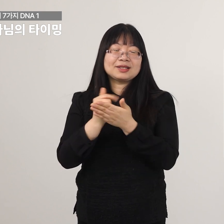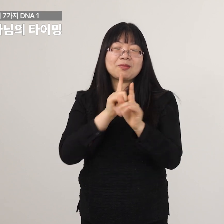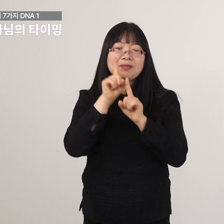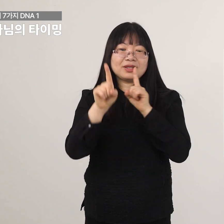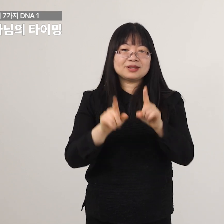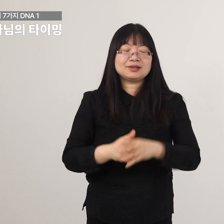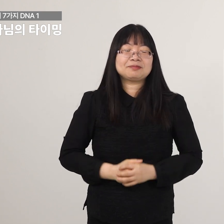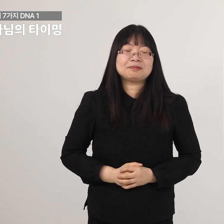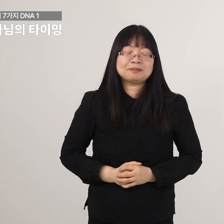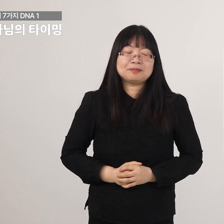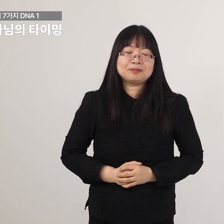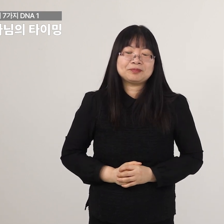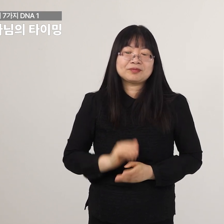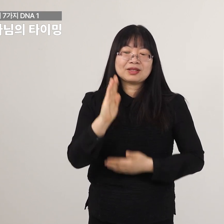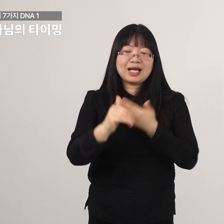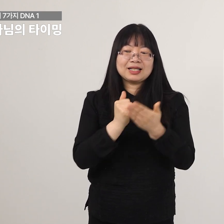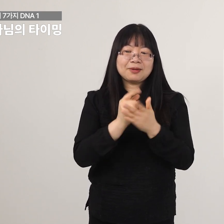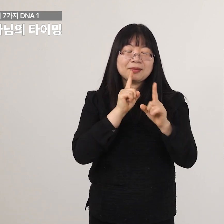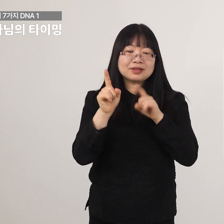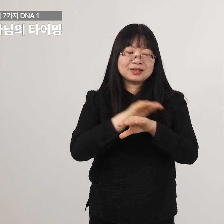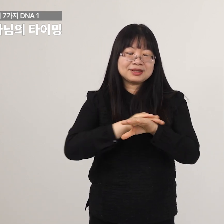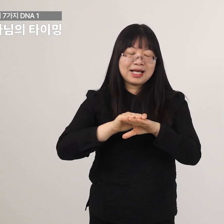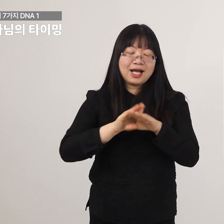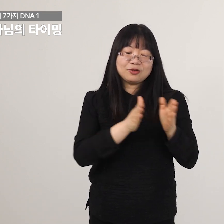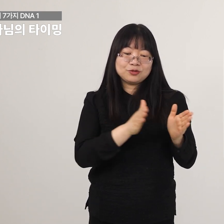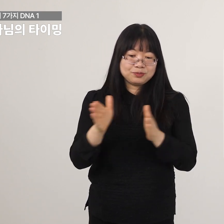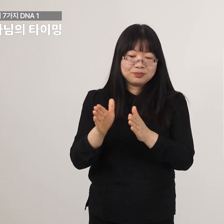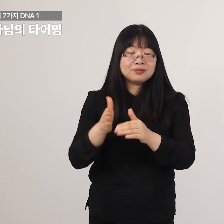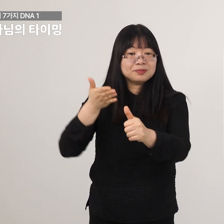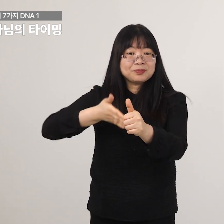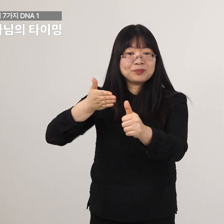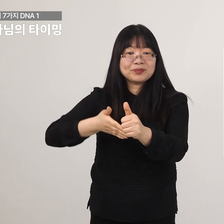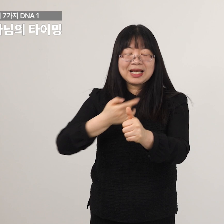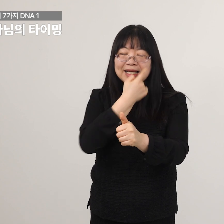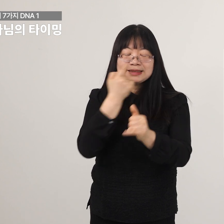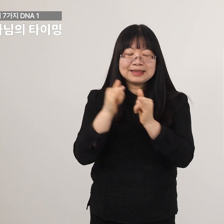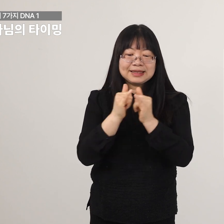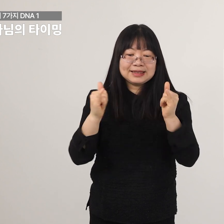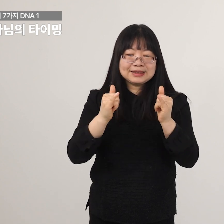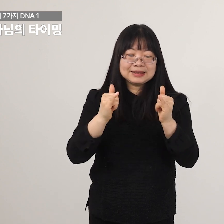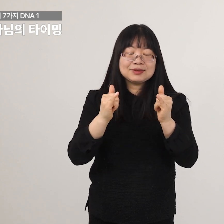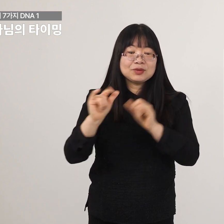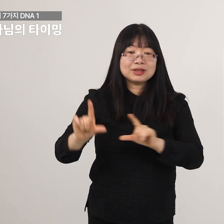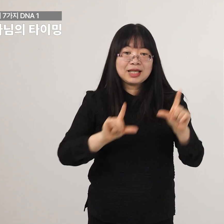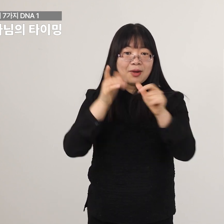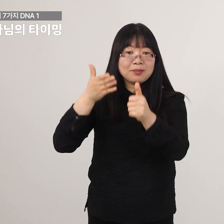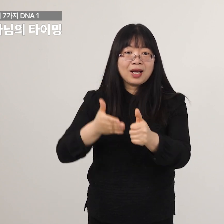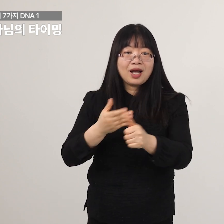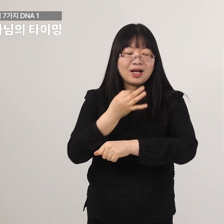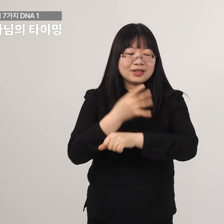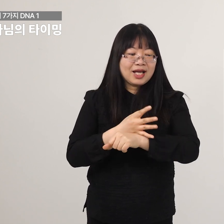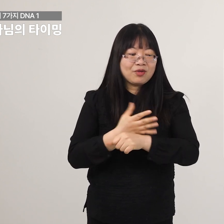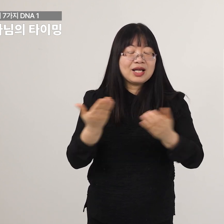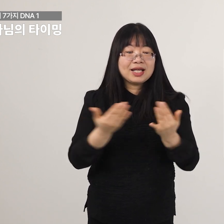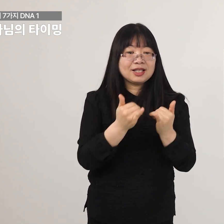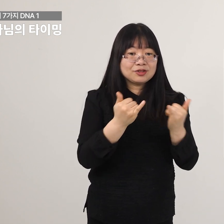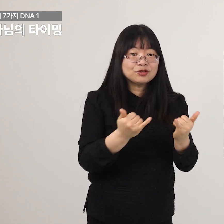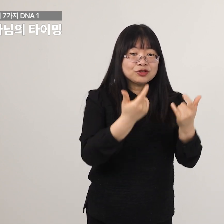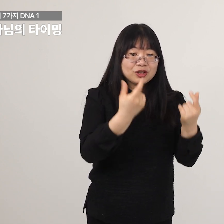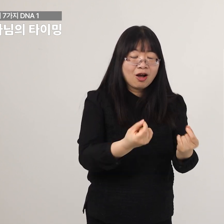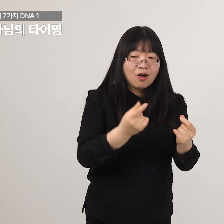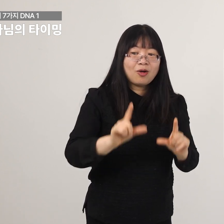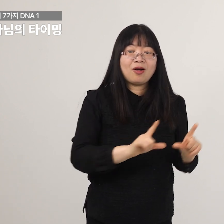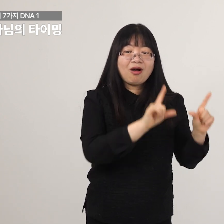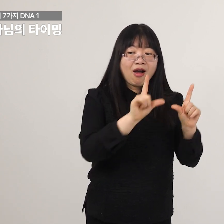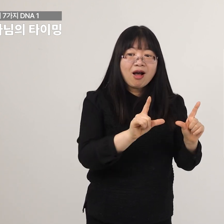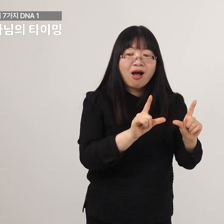말씀. 하나님의 말씀을 잘 준비해서 증인으로 나가야지, 단순히 일꾼으로만